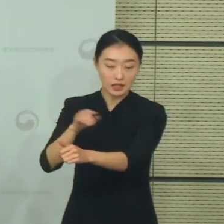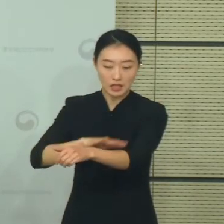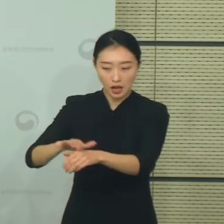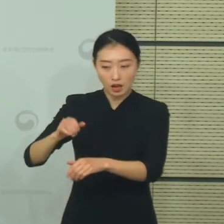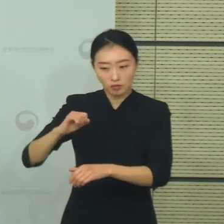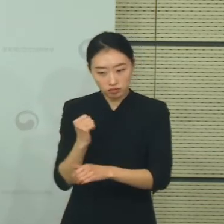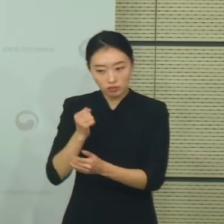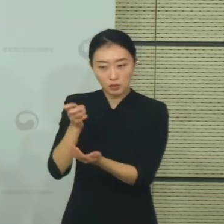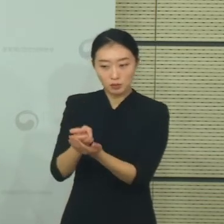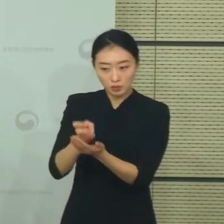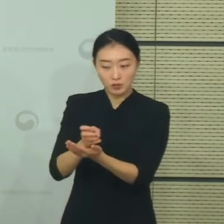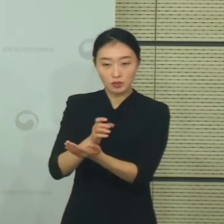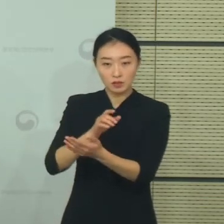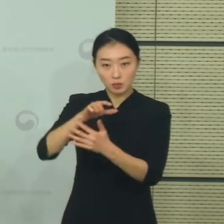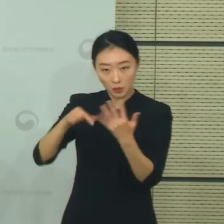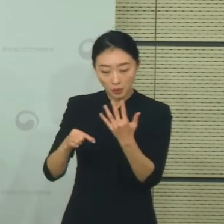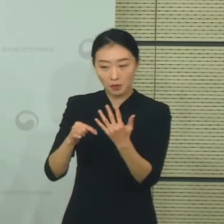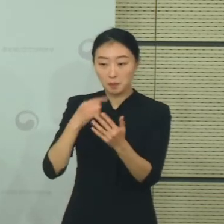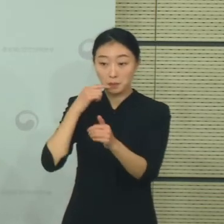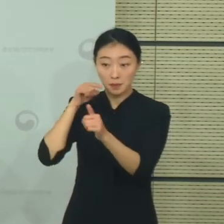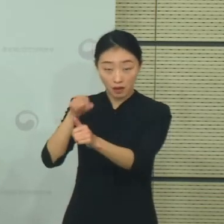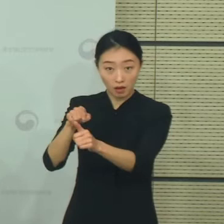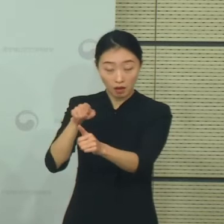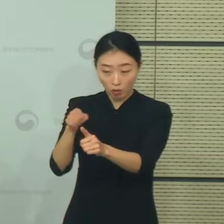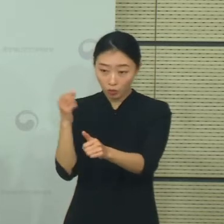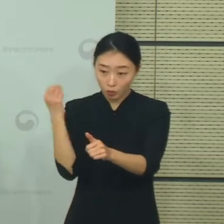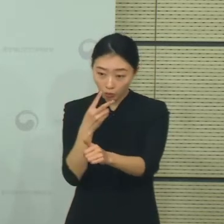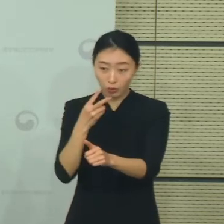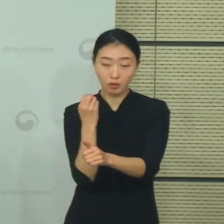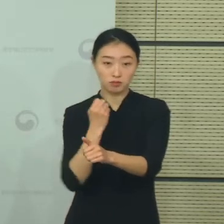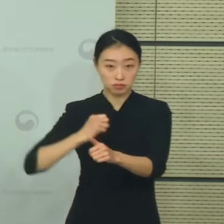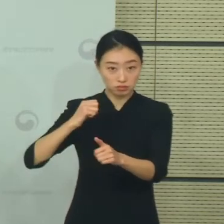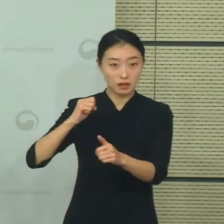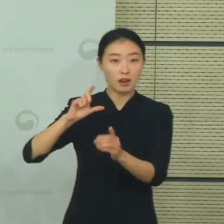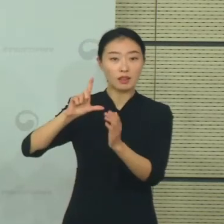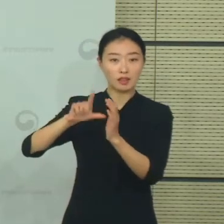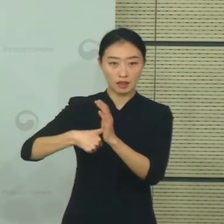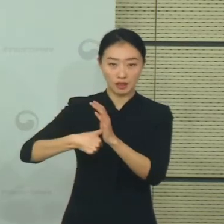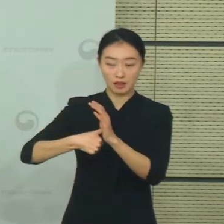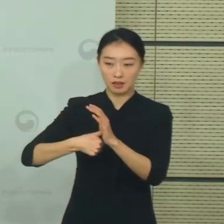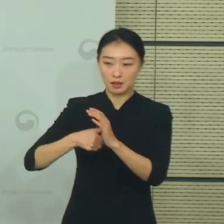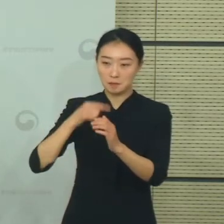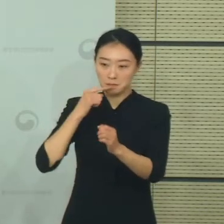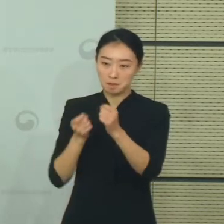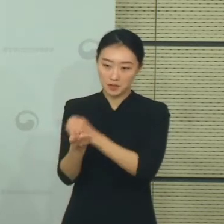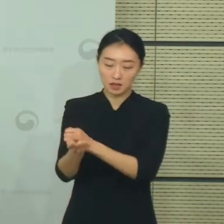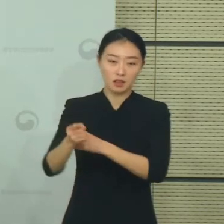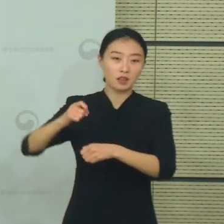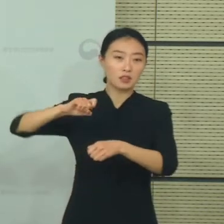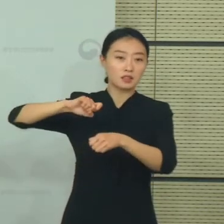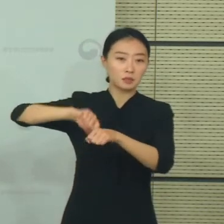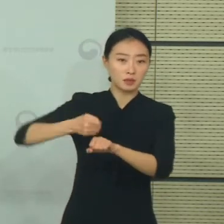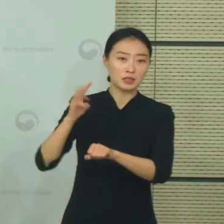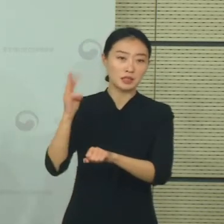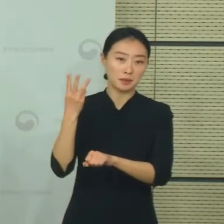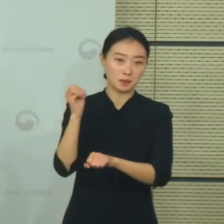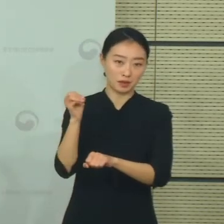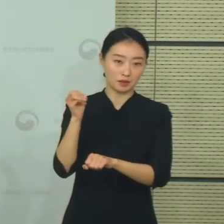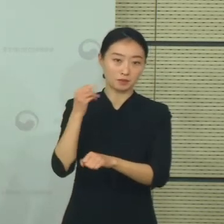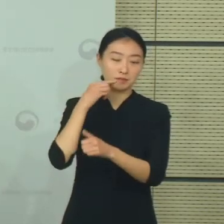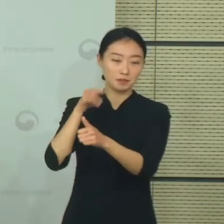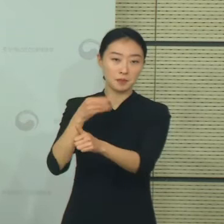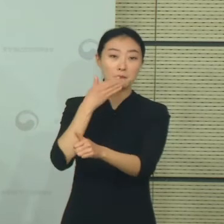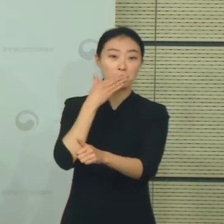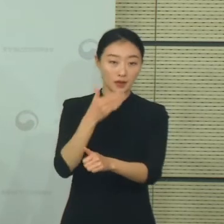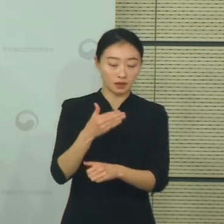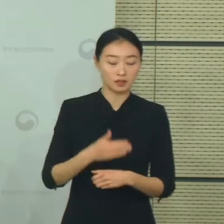지키라라는 행정 지시를 내리고 그것이 지켜지지 않았을 경우에 행정 명령을 통해서 과태료가 이제 벌금이